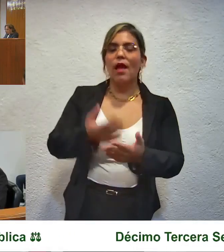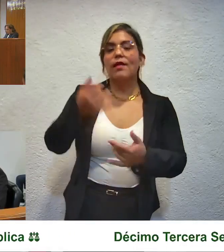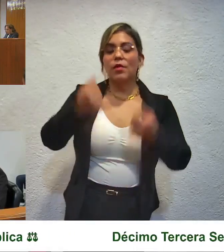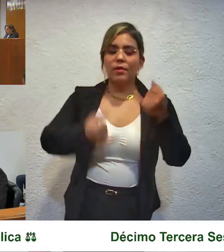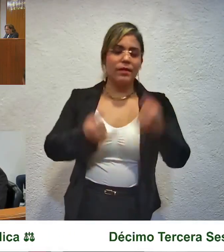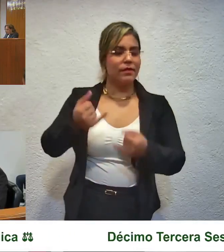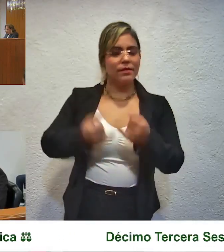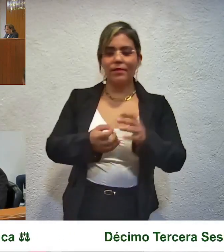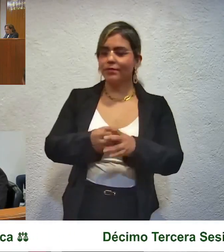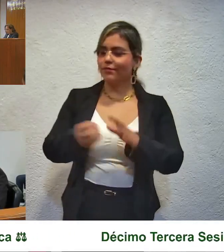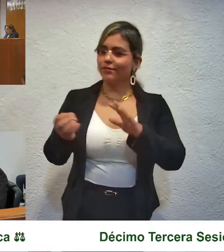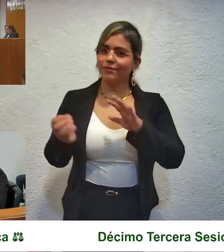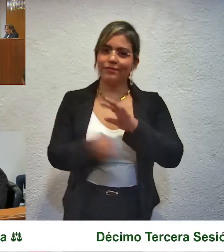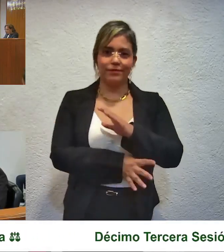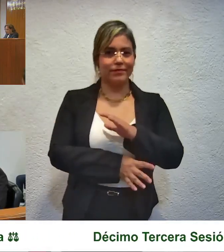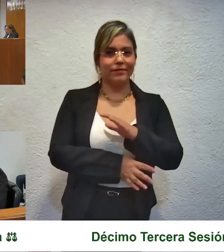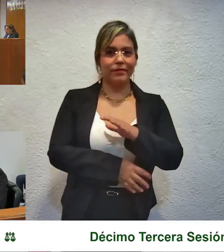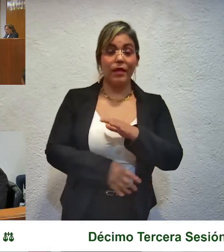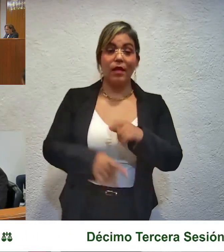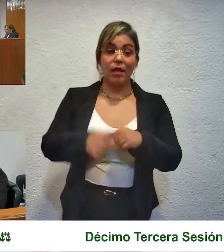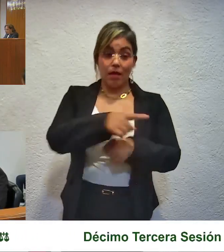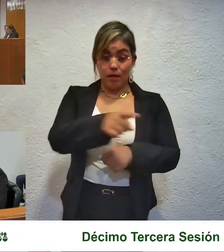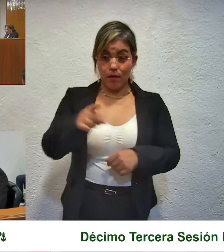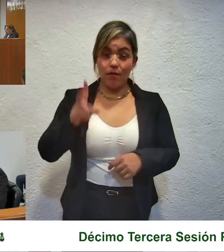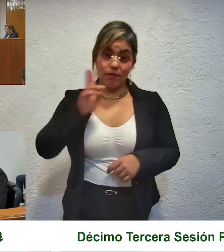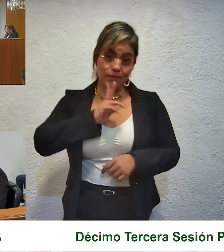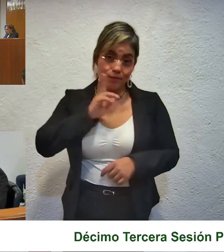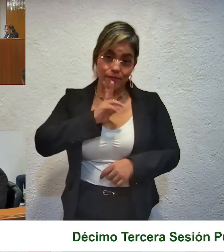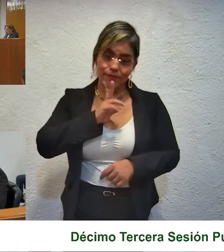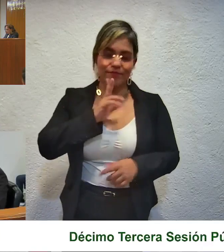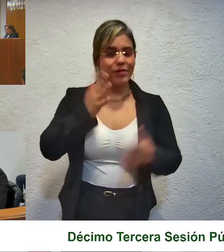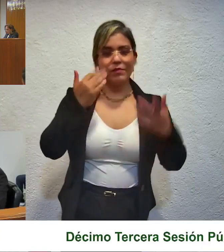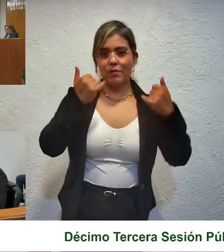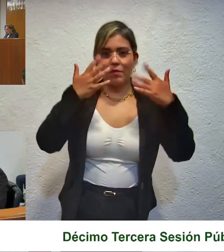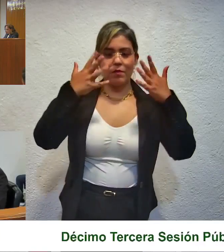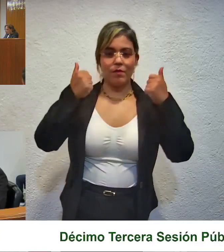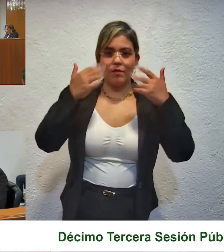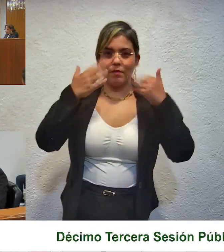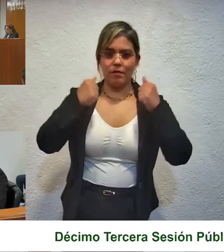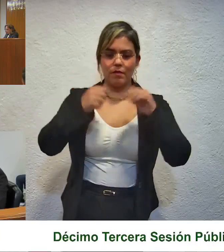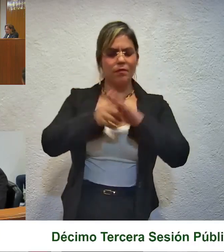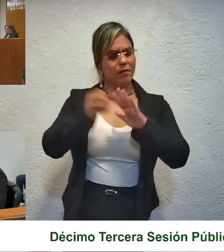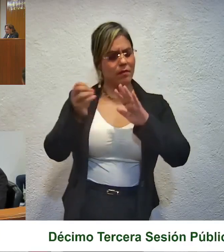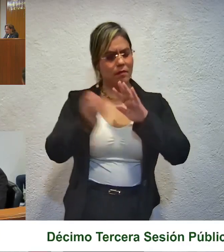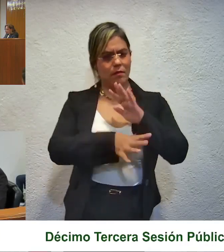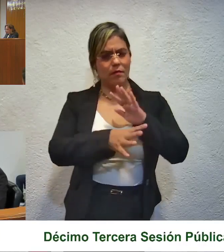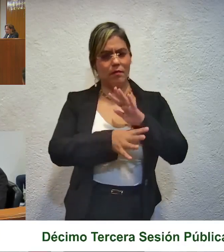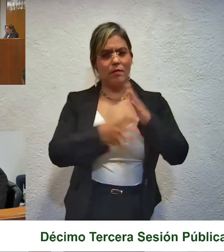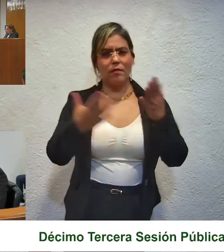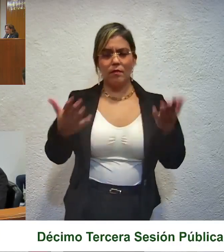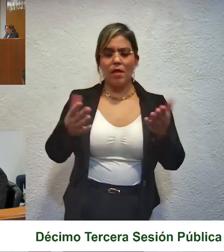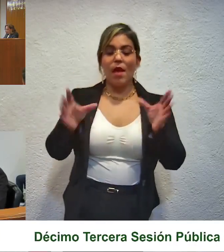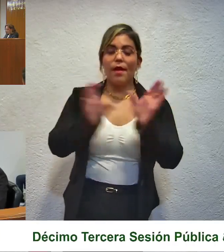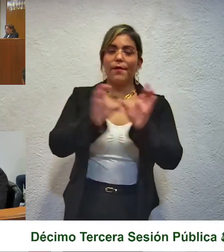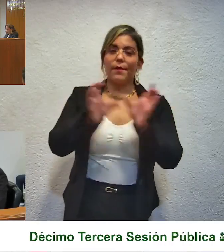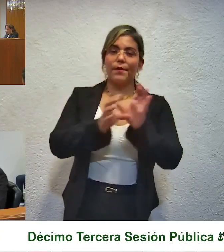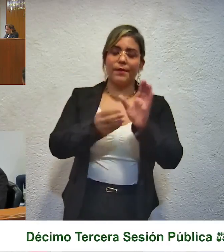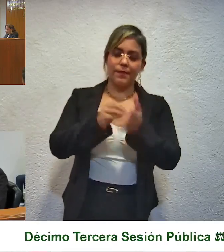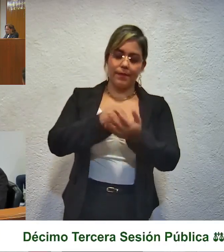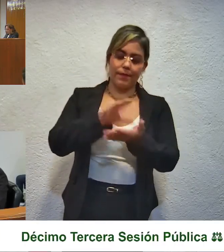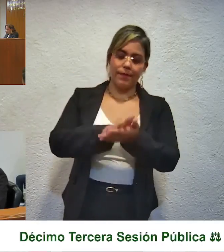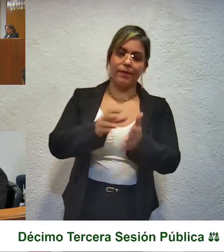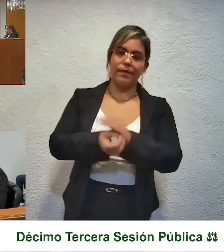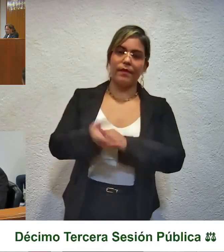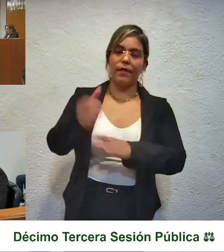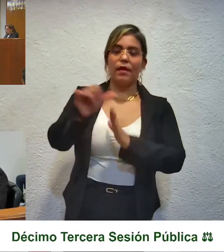declarar infundados e inoperantes los agravios por lo siguiente. En cuanto al desechamiento, se actualiza la causal de improcedencia prevista en el